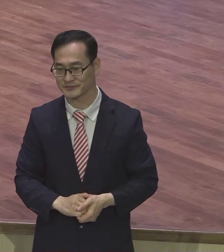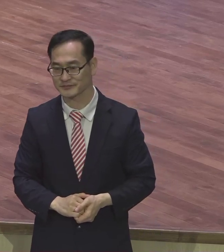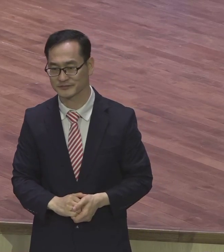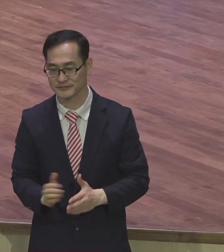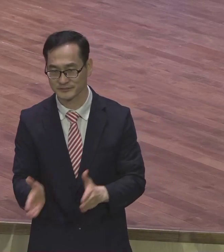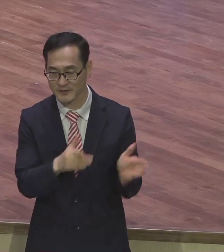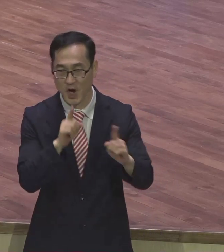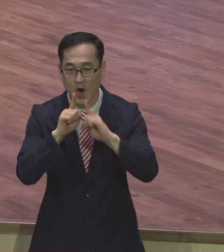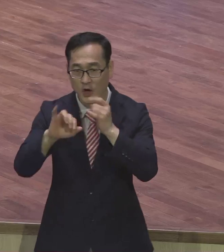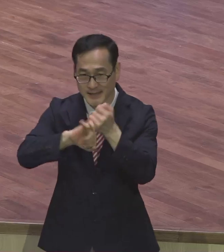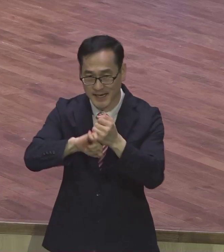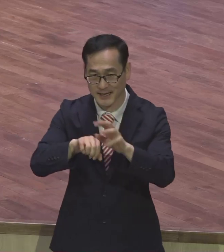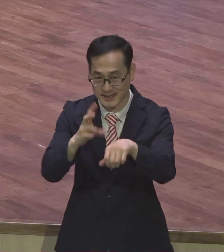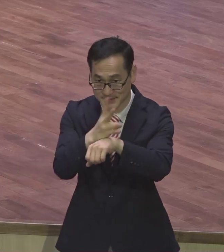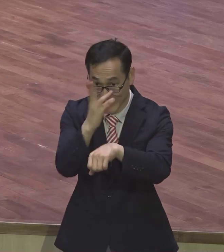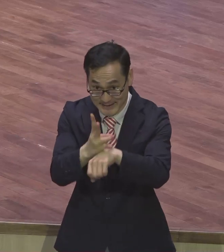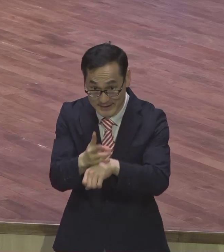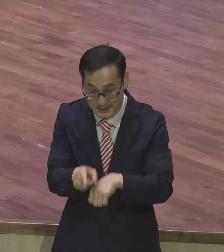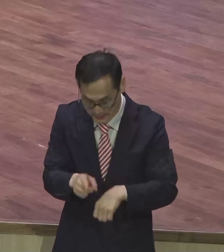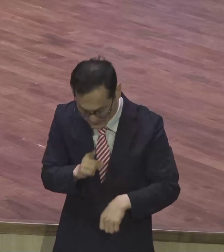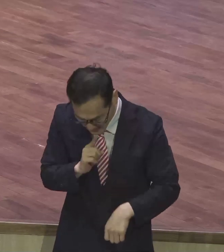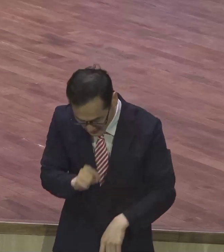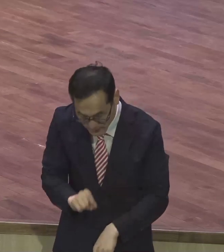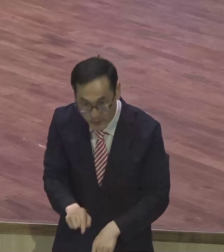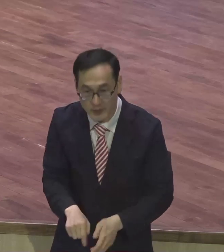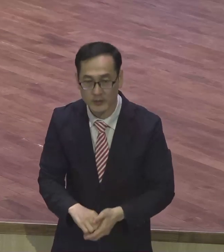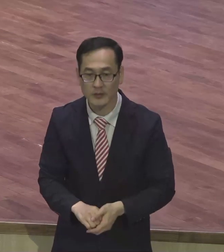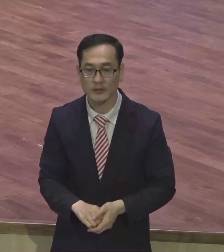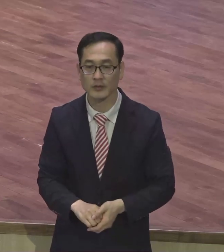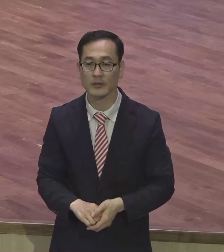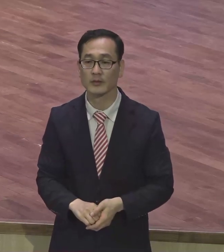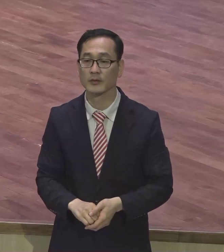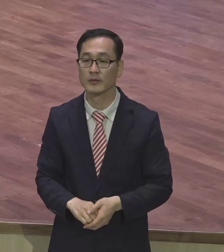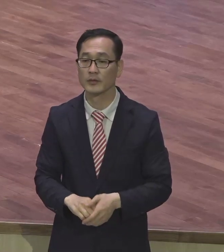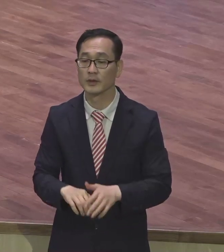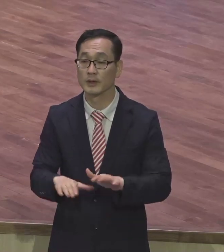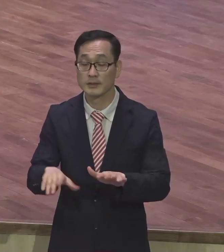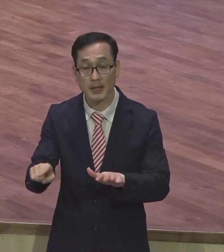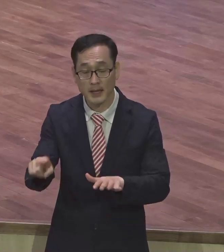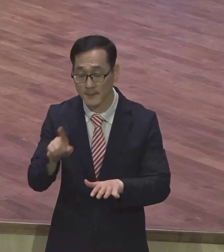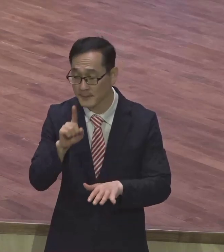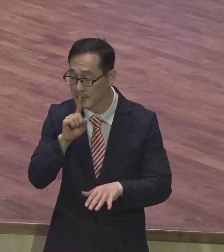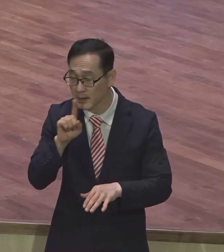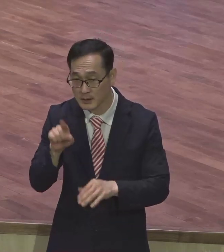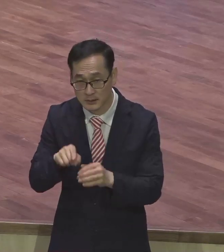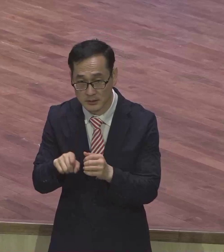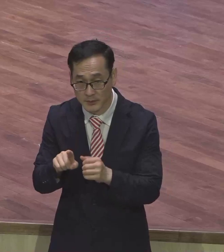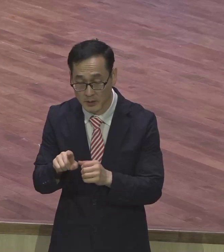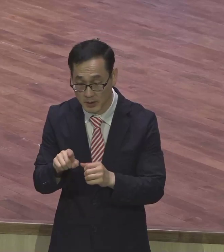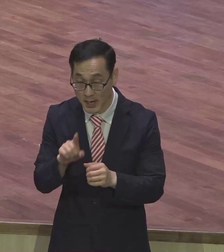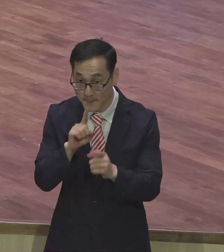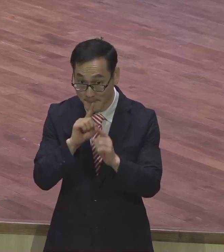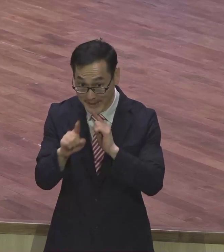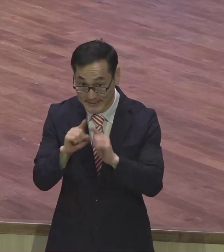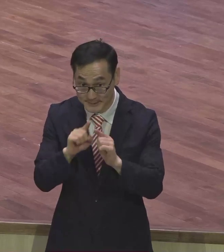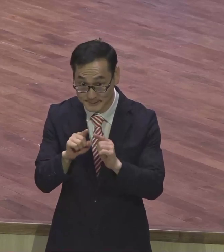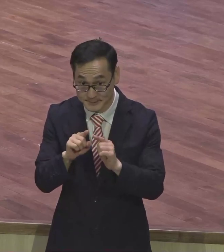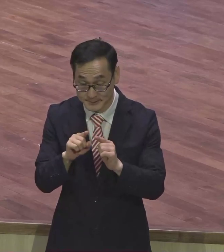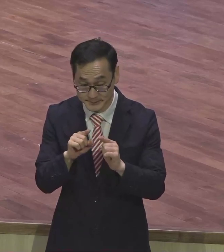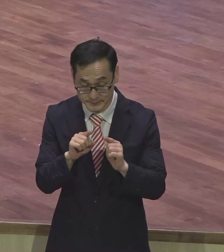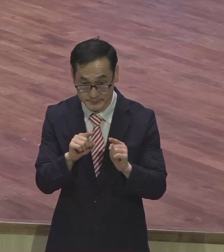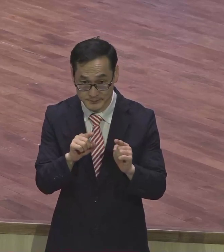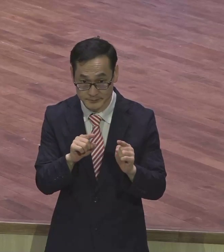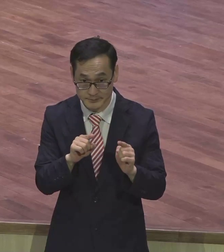8절 봅니다 그러면 무엇을 말하느냐 말씀이 내게 가까워 내